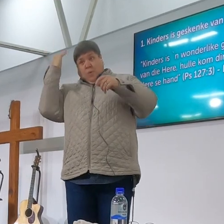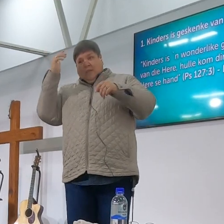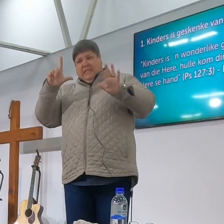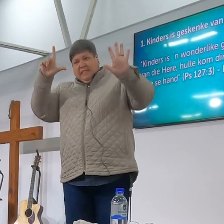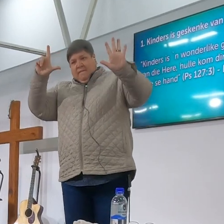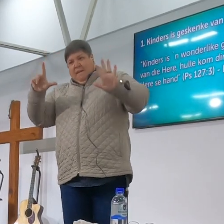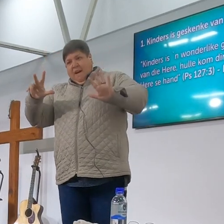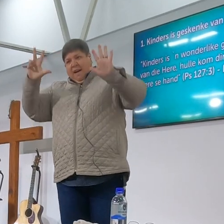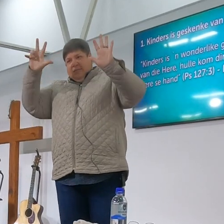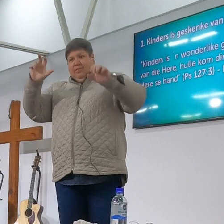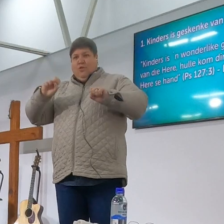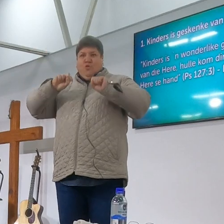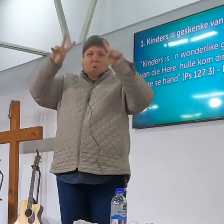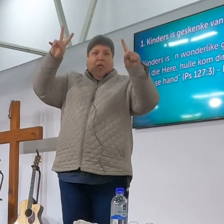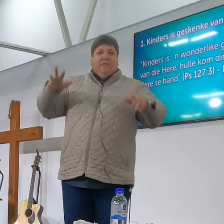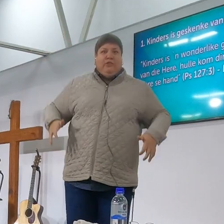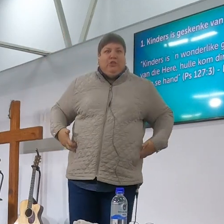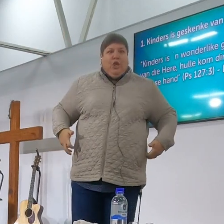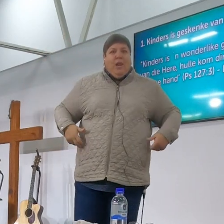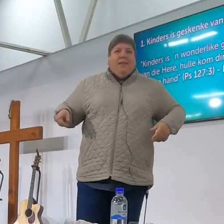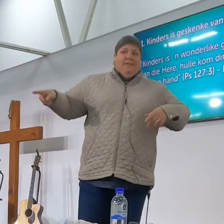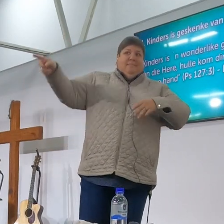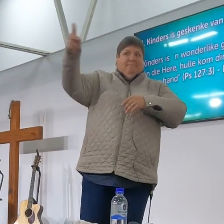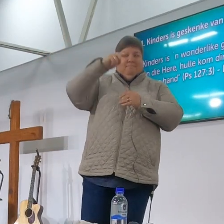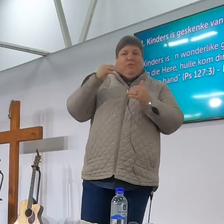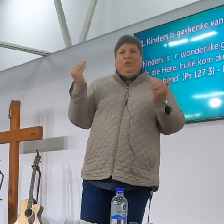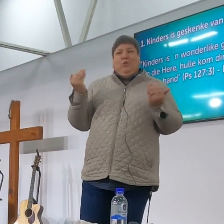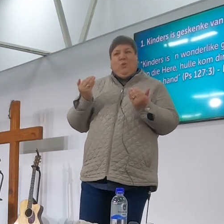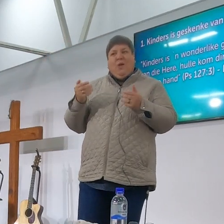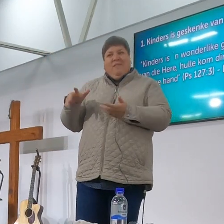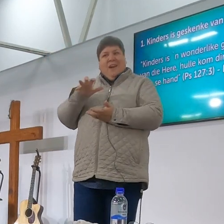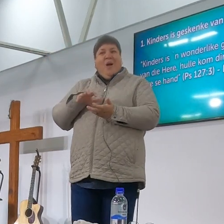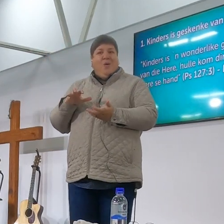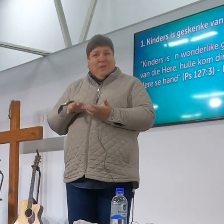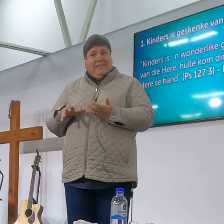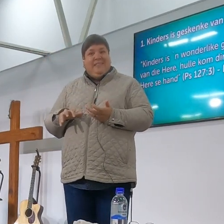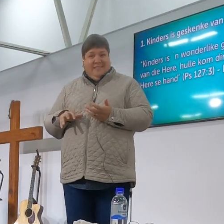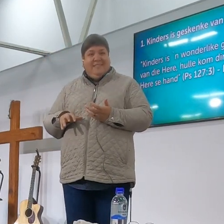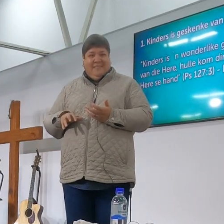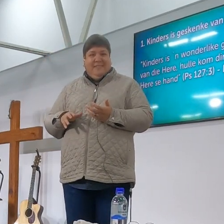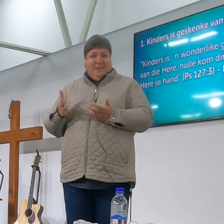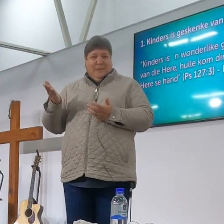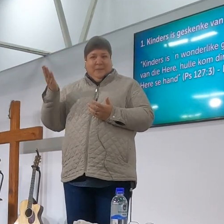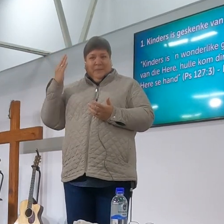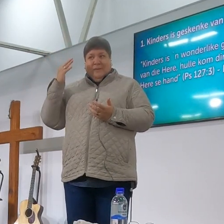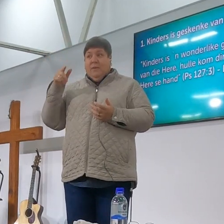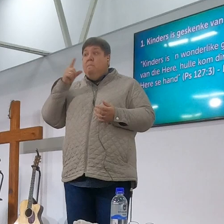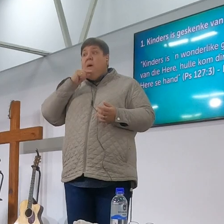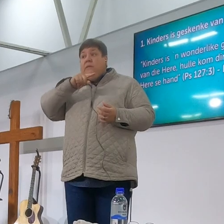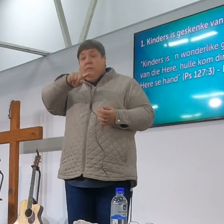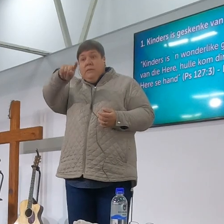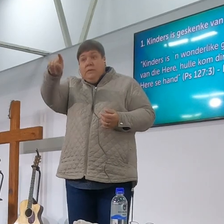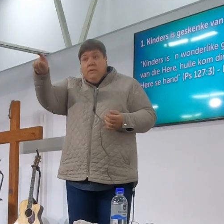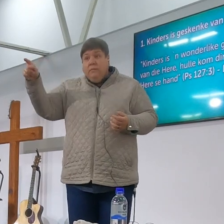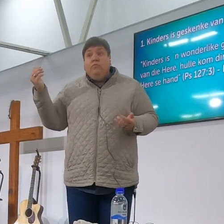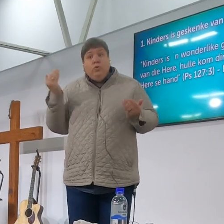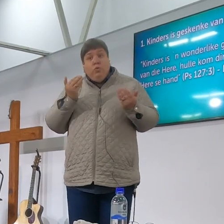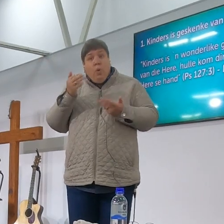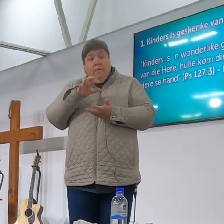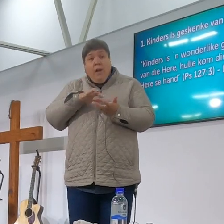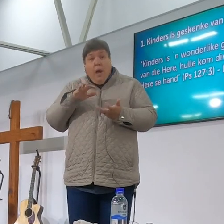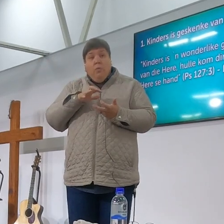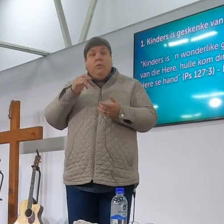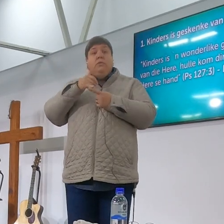en weet soos Jakob, jy 12 seuns, en dan weet julle gaan vir jou sorg op jou ou dag. So manne, waar is julle? 12 seuns, dis die